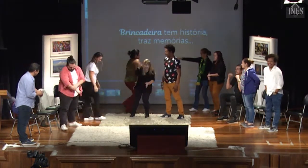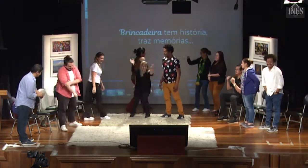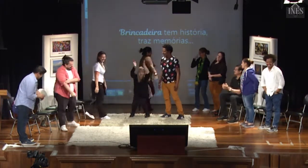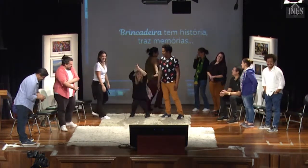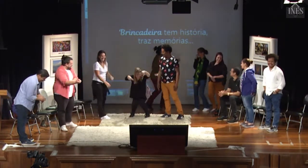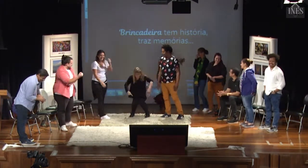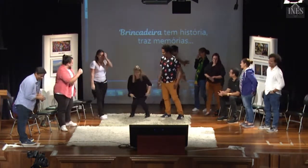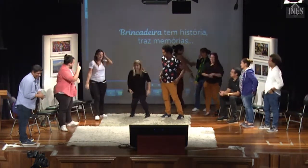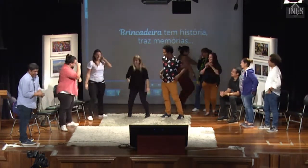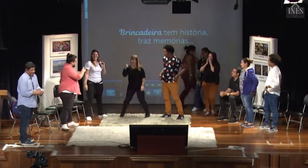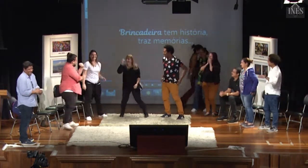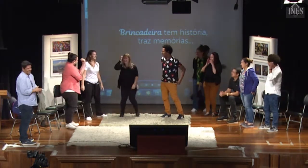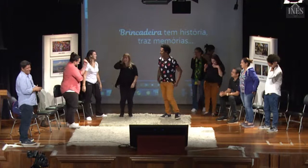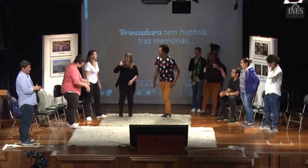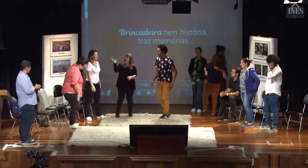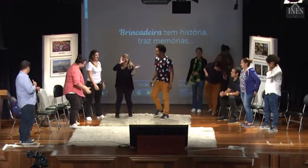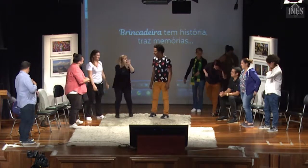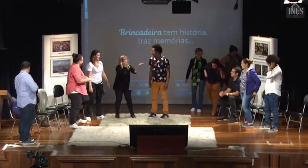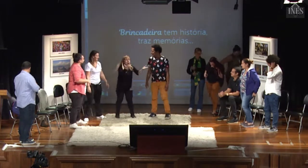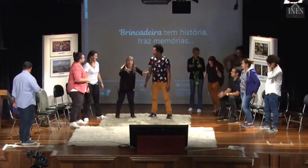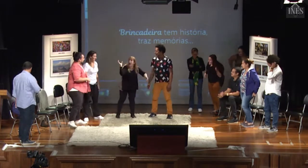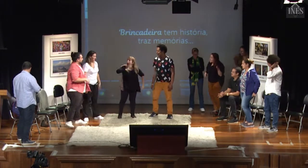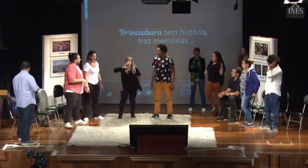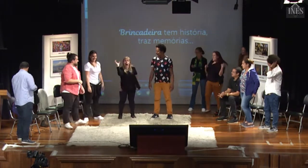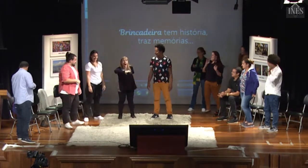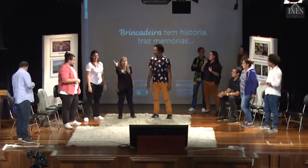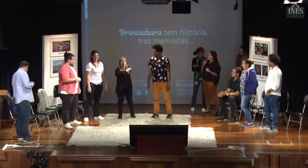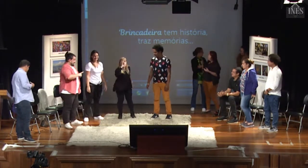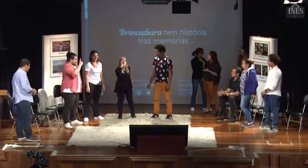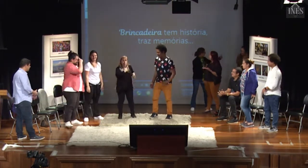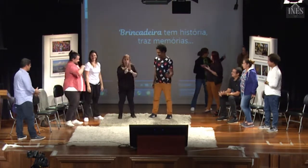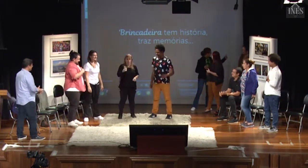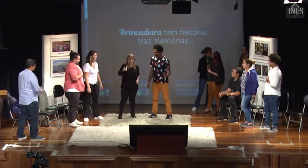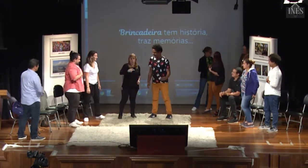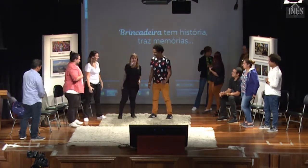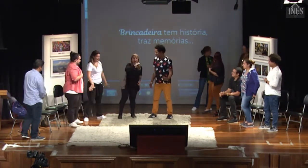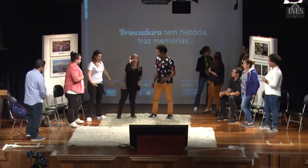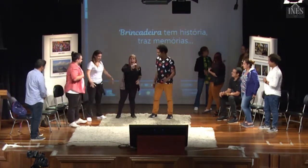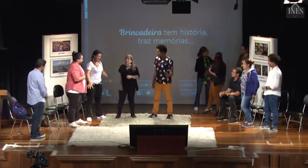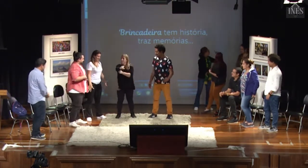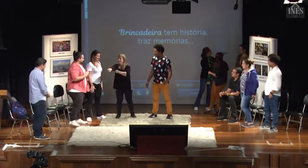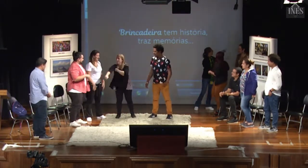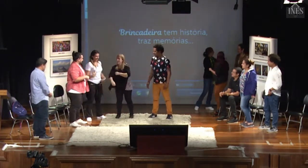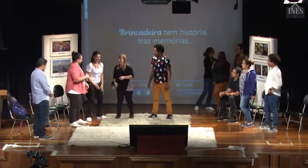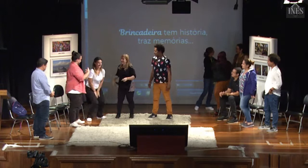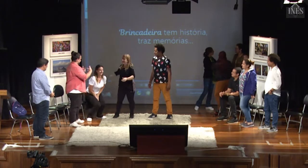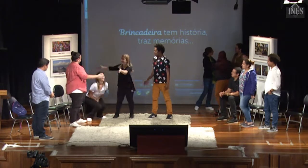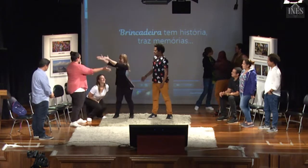Ih, ajoelhou e bateu. Mais rápido, hein? Bem mais rápido. Porque tem pouca gente, então vai aumentando a velocidade.